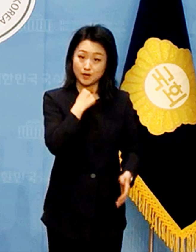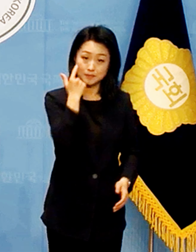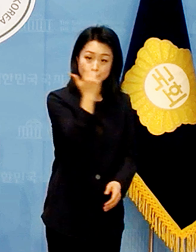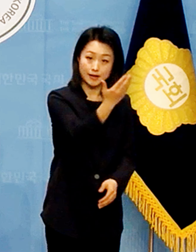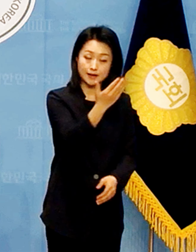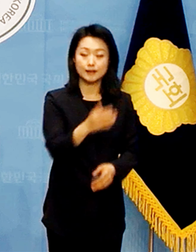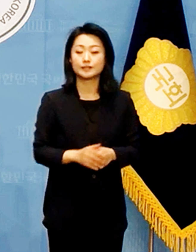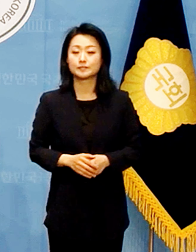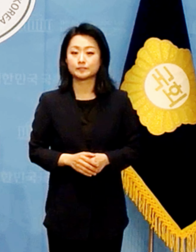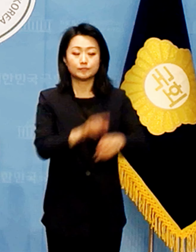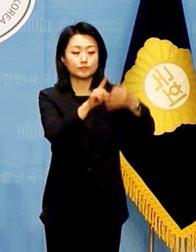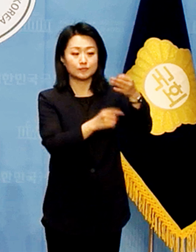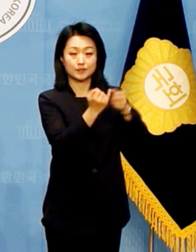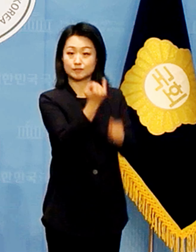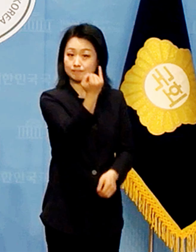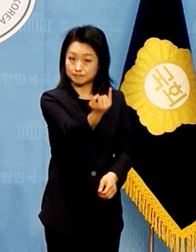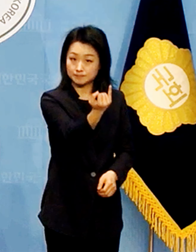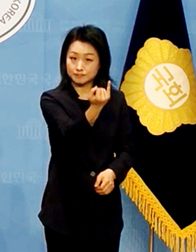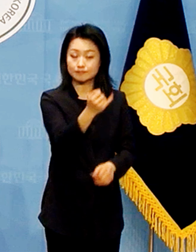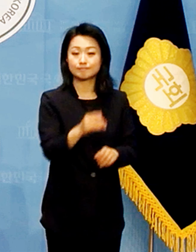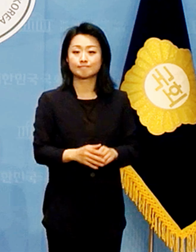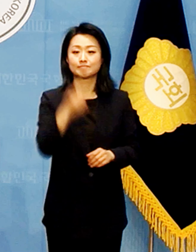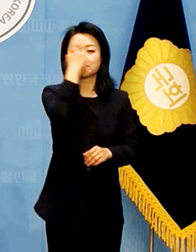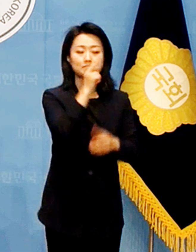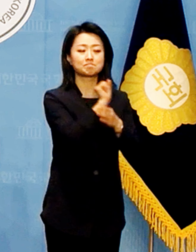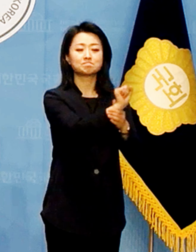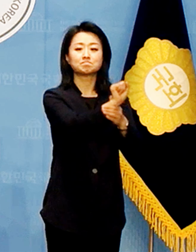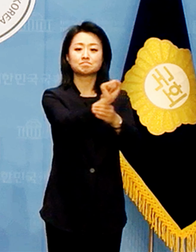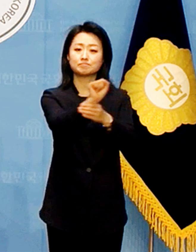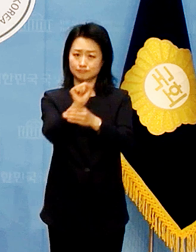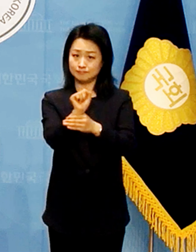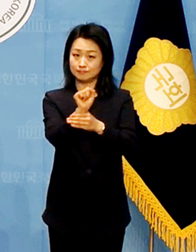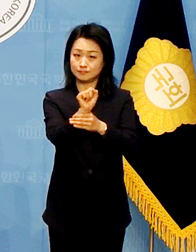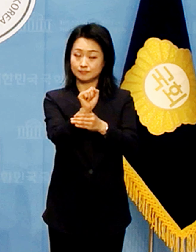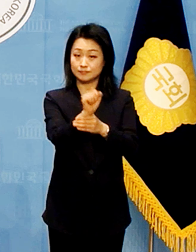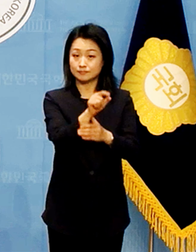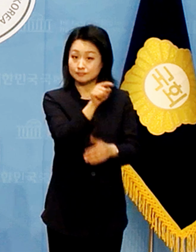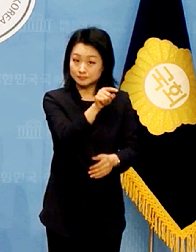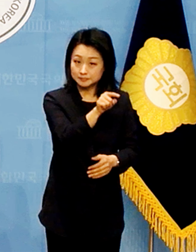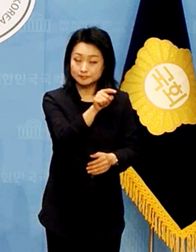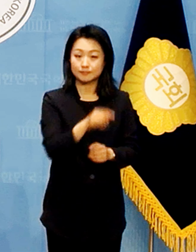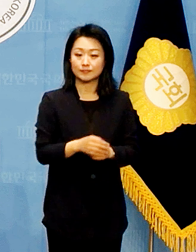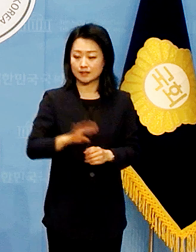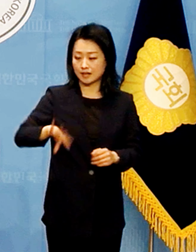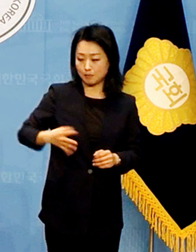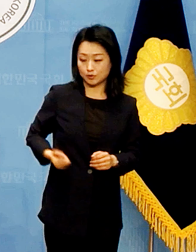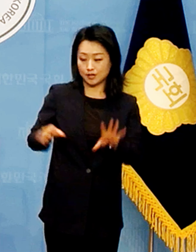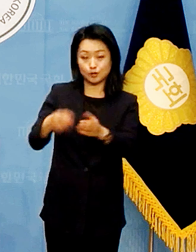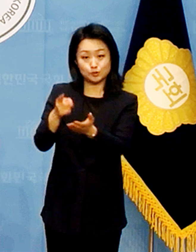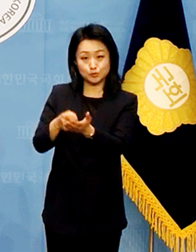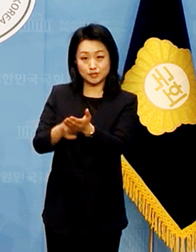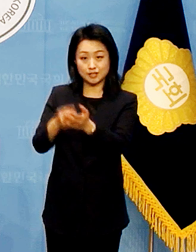윤석열 대통령 배우자 김건희 여사가 이제 대놓고 나서려나 봅니다. 김 여사는 최근 캄보디아 총리 내외